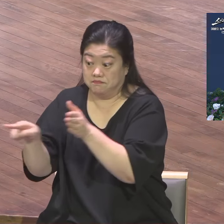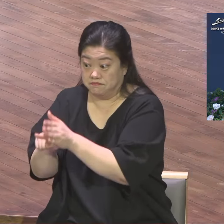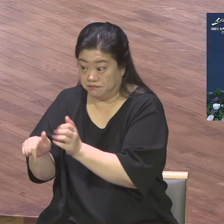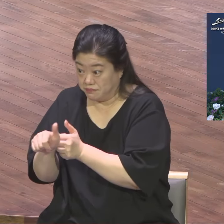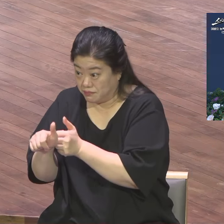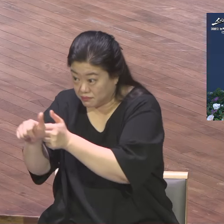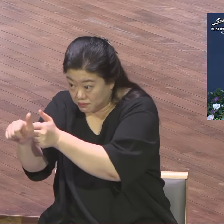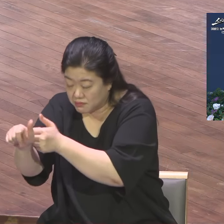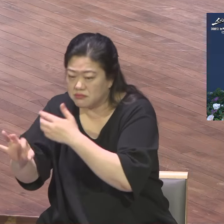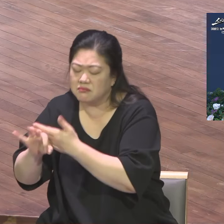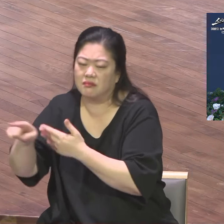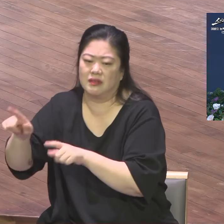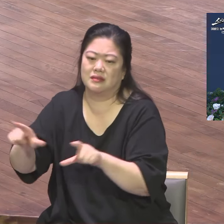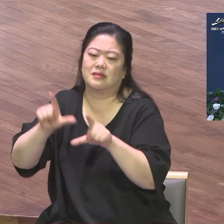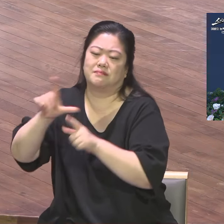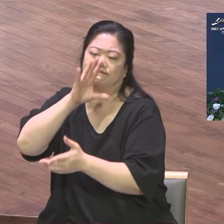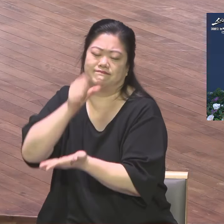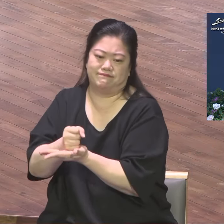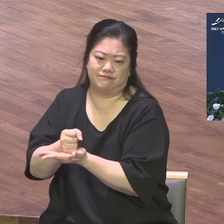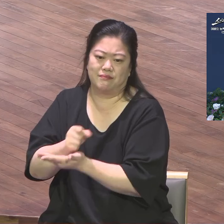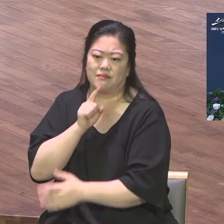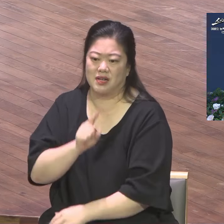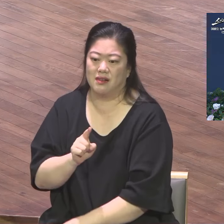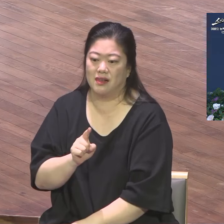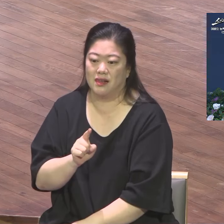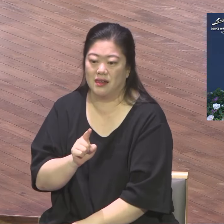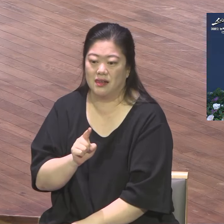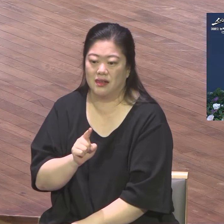제대로 믿고 따르면 그 삶이 다 반전이 일어난다.